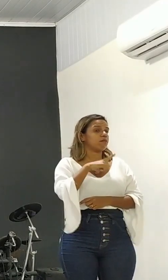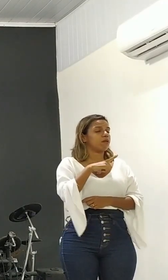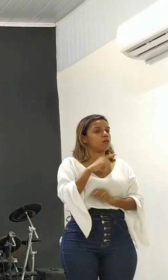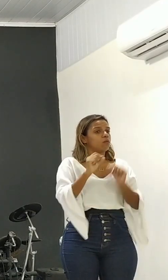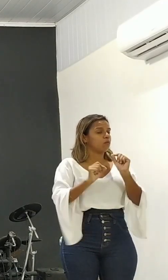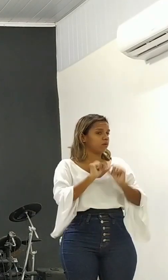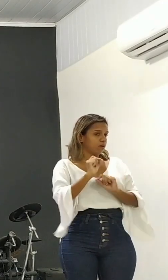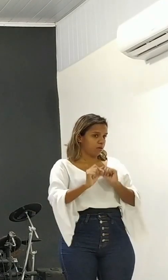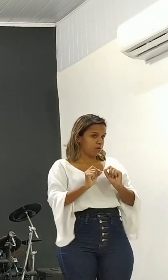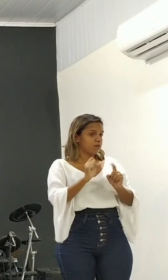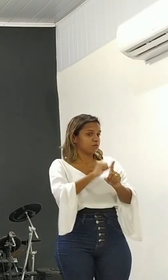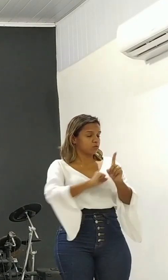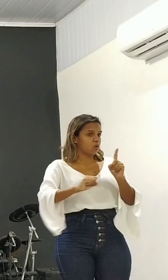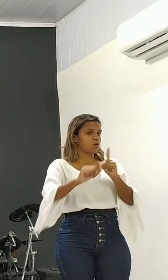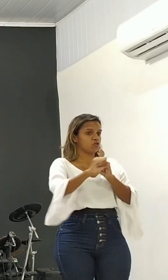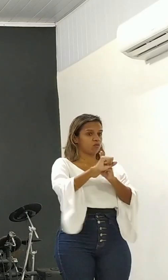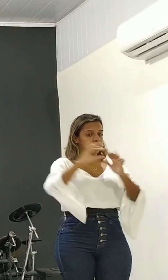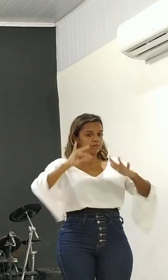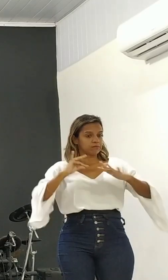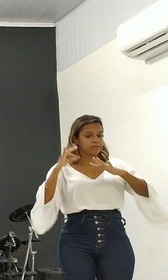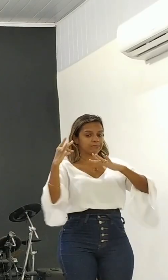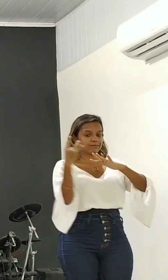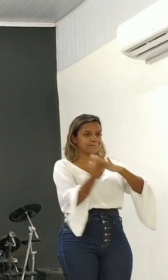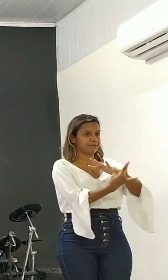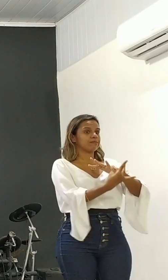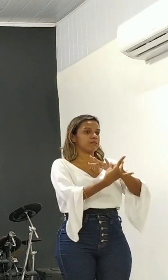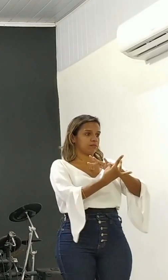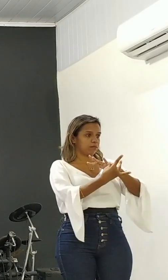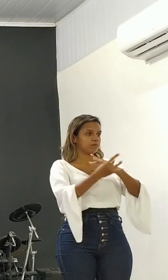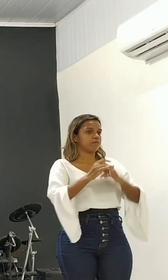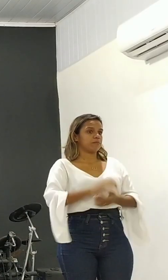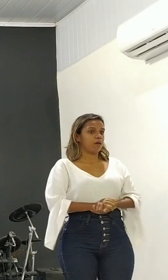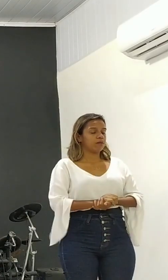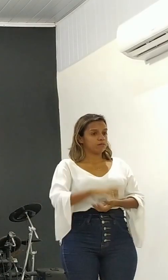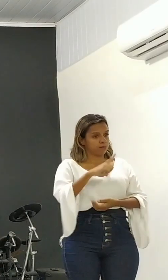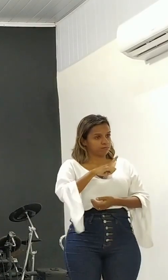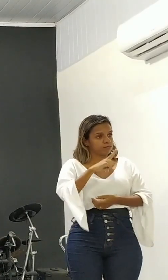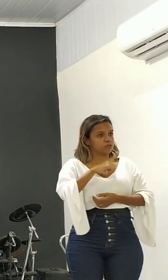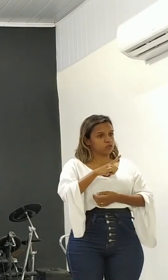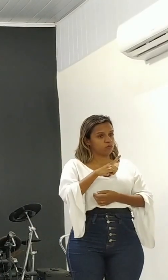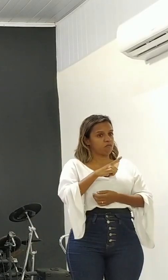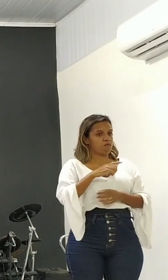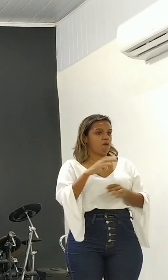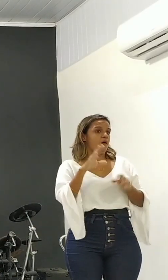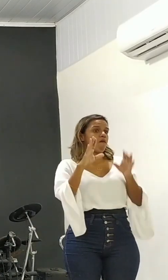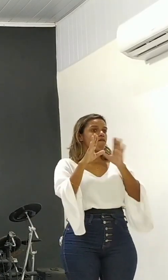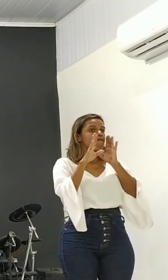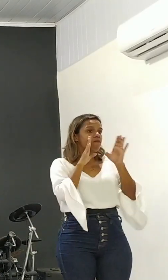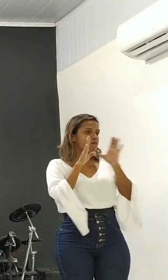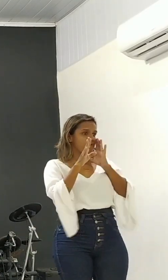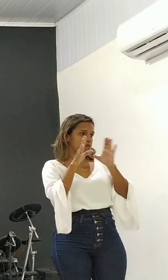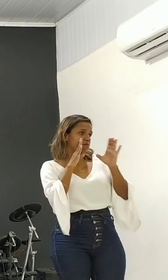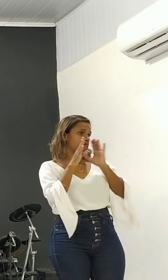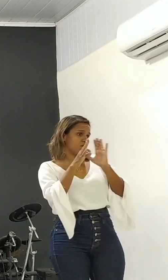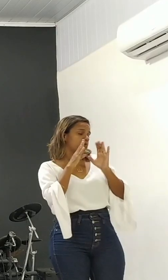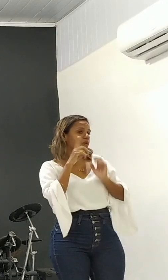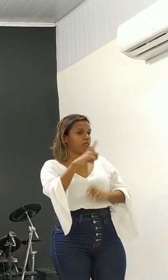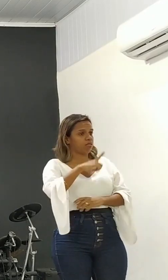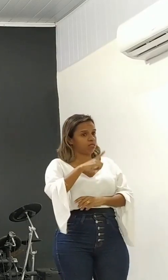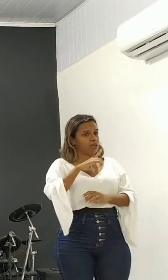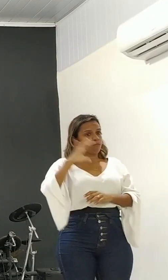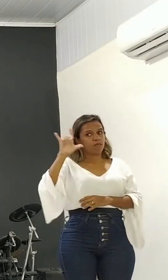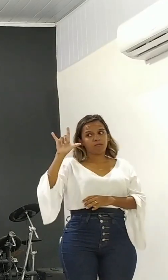tem a sociedade das redes sociais, nós temos aí Facebook, nós